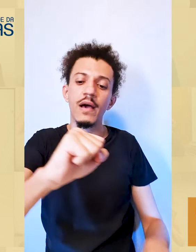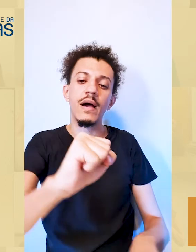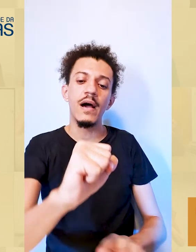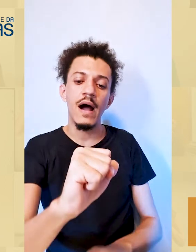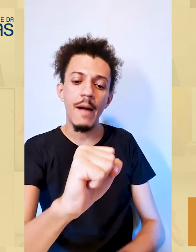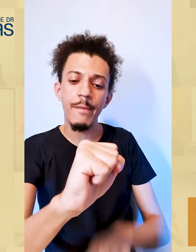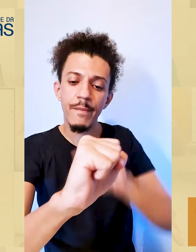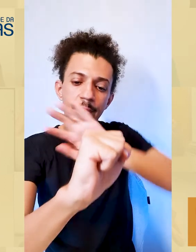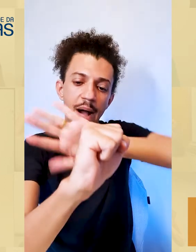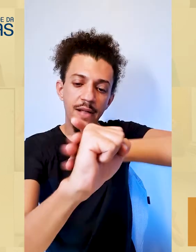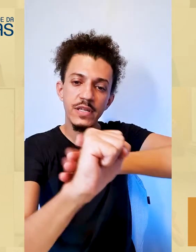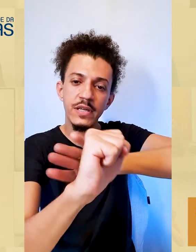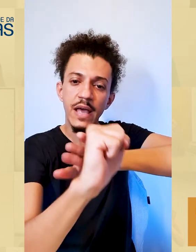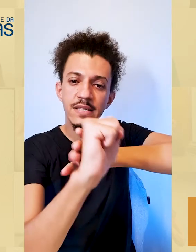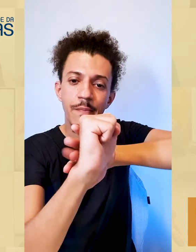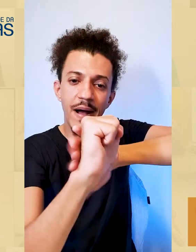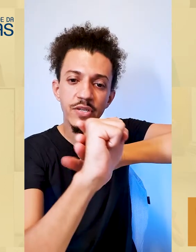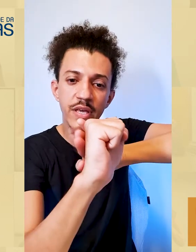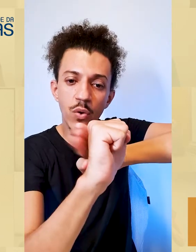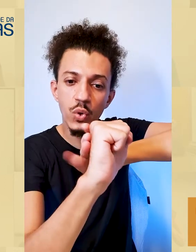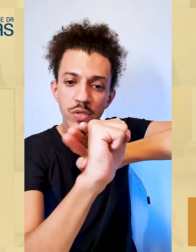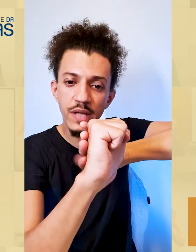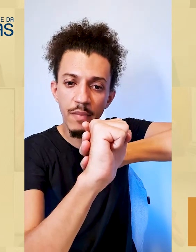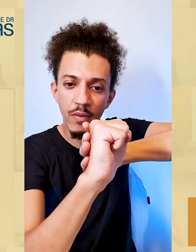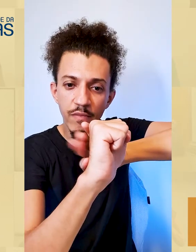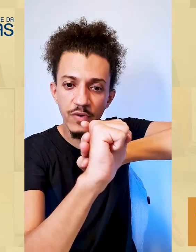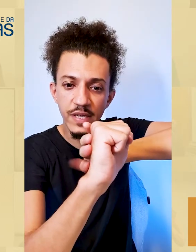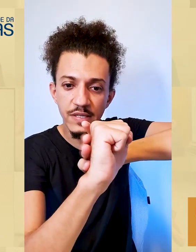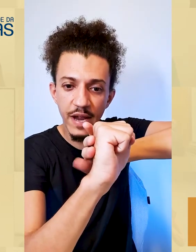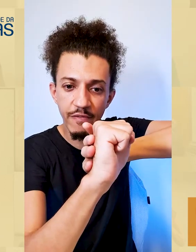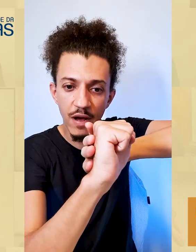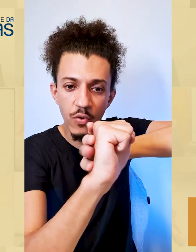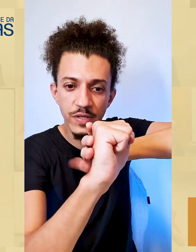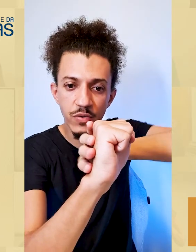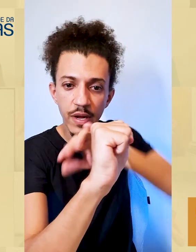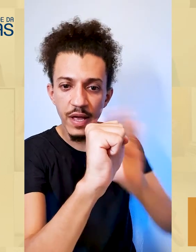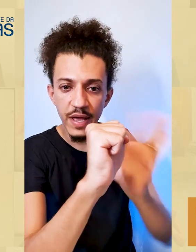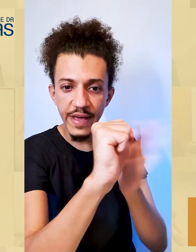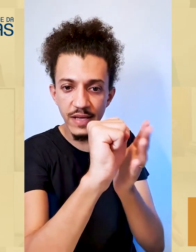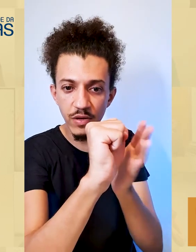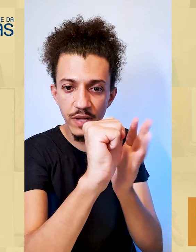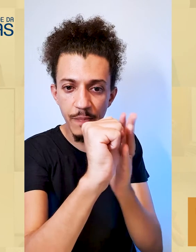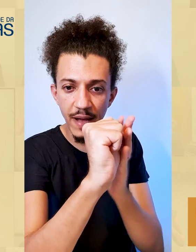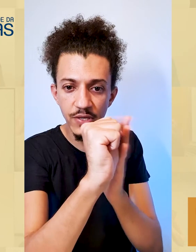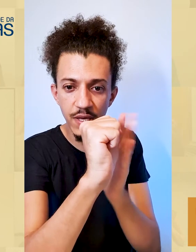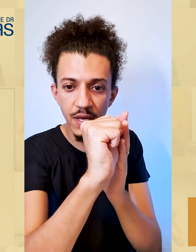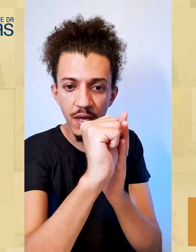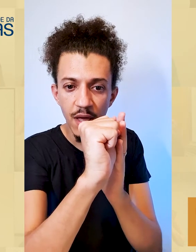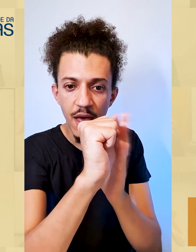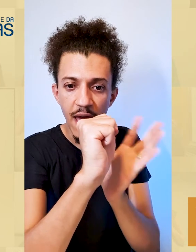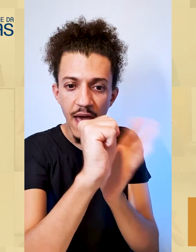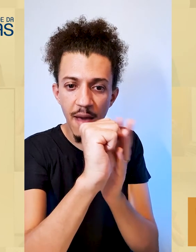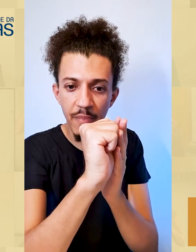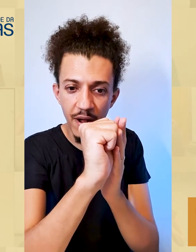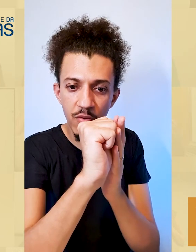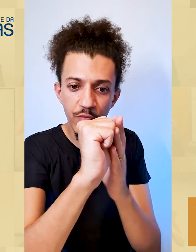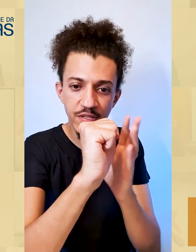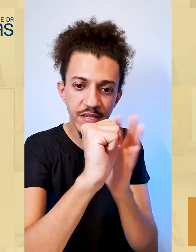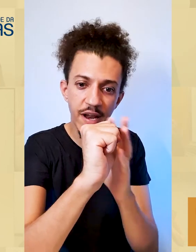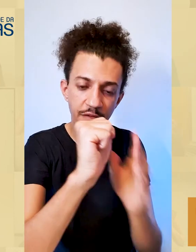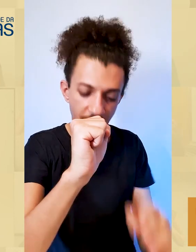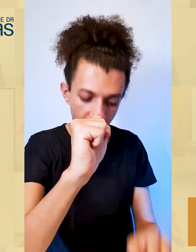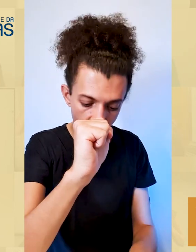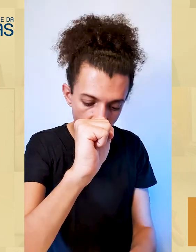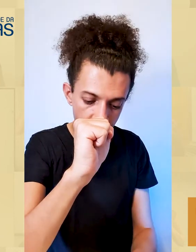Porque essa parte aqui é o dorso da mão, você escreve na cor escura, e essa outra parte aqui é branco,